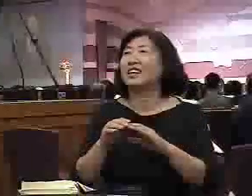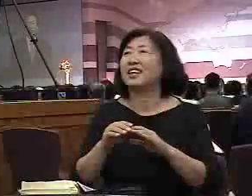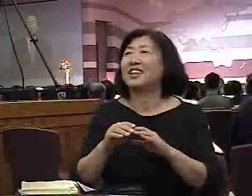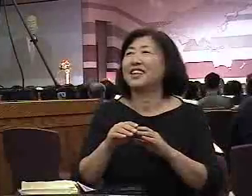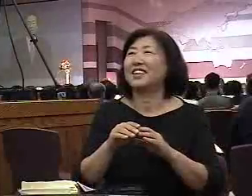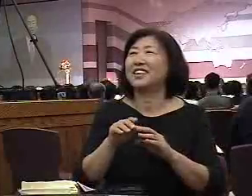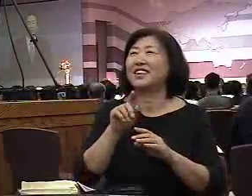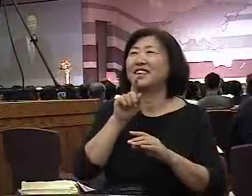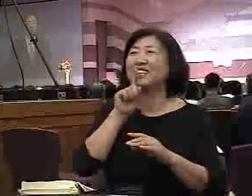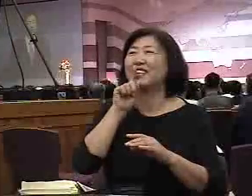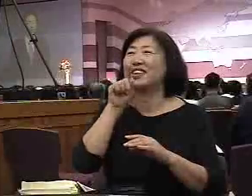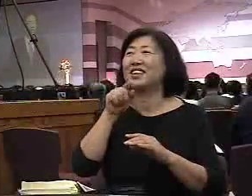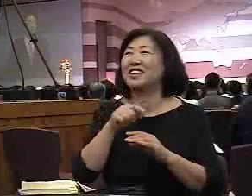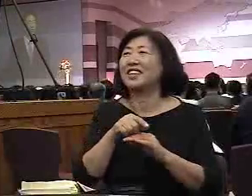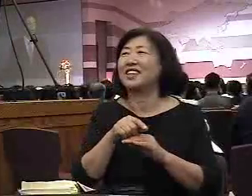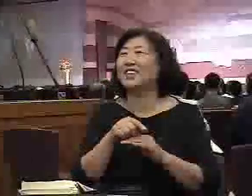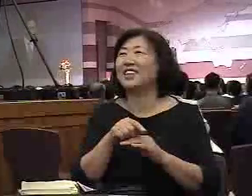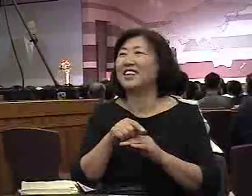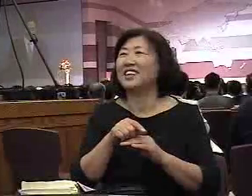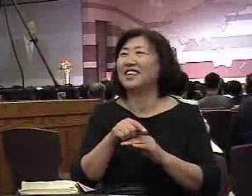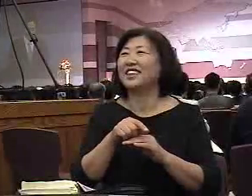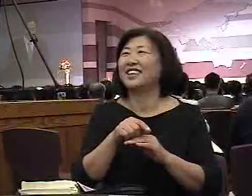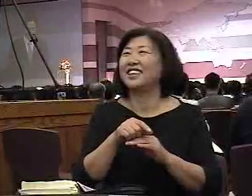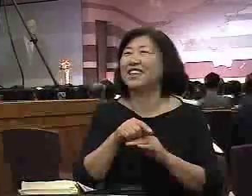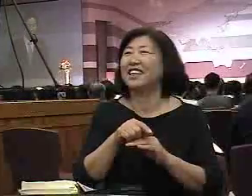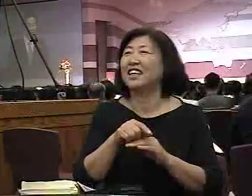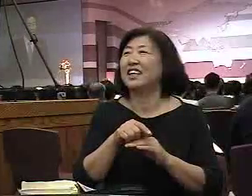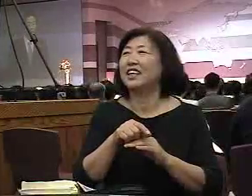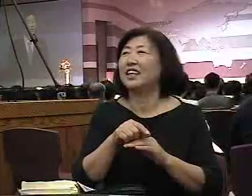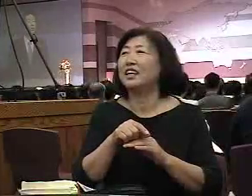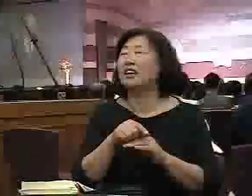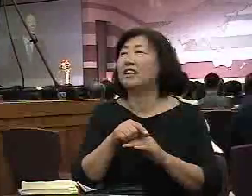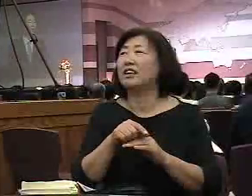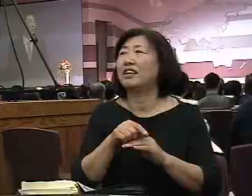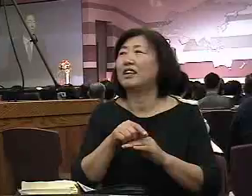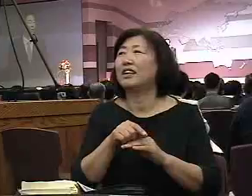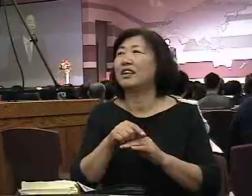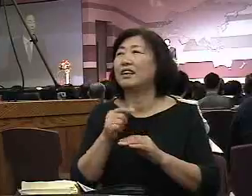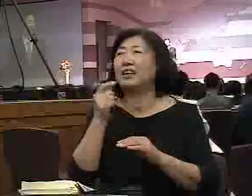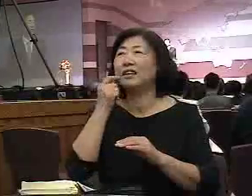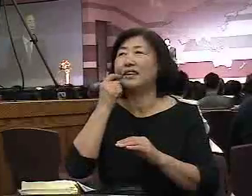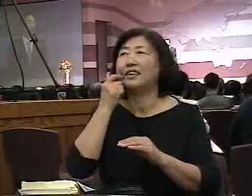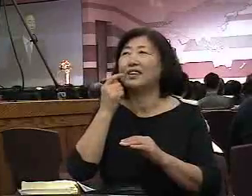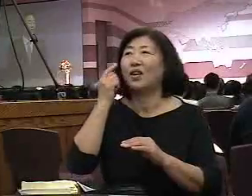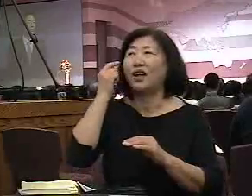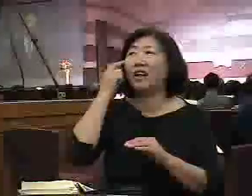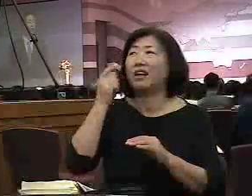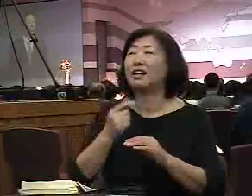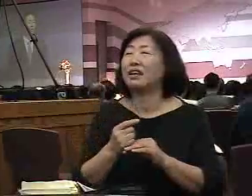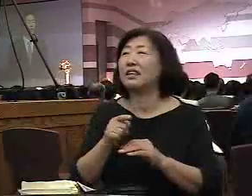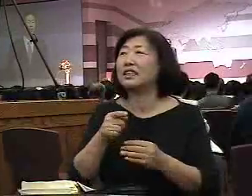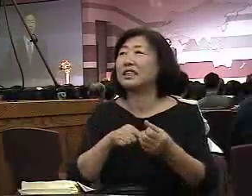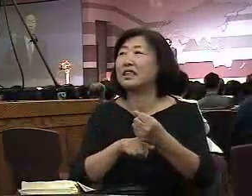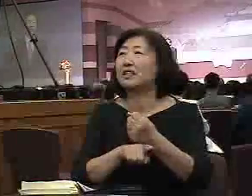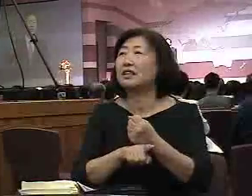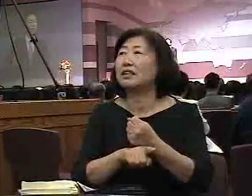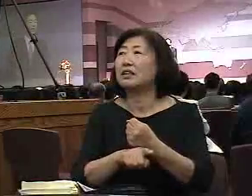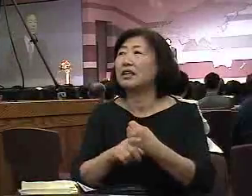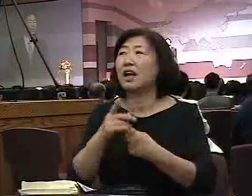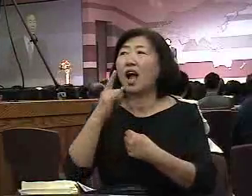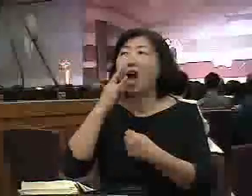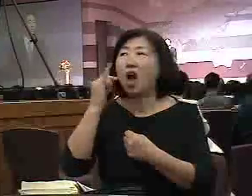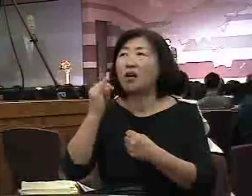어떻게 됩니까? 네, 바로 참새 구이용이 되는 거죠. 왜 그렇게 못합니까? 그 이유는